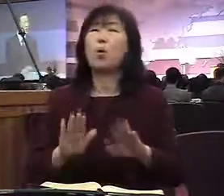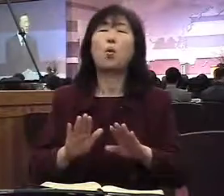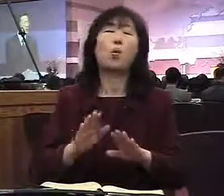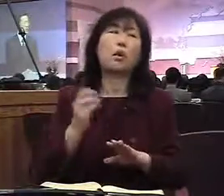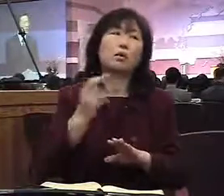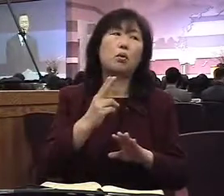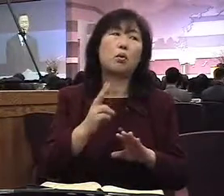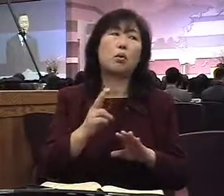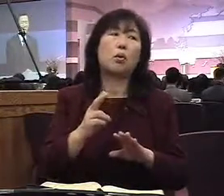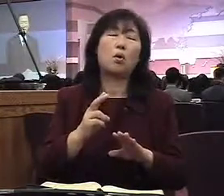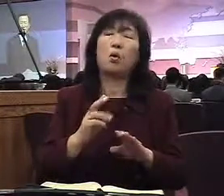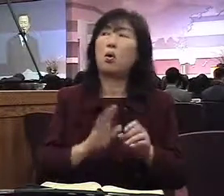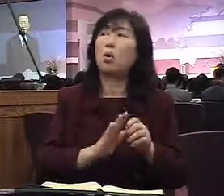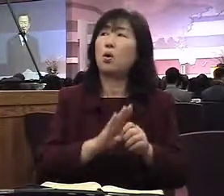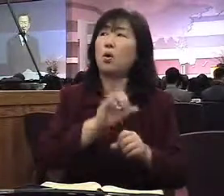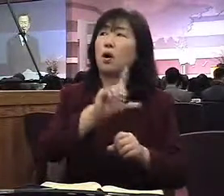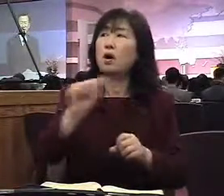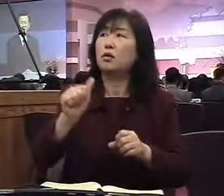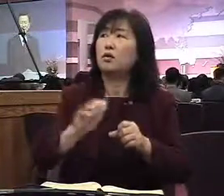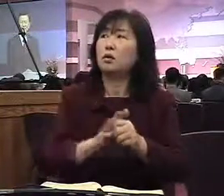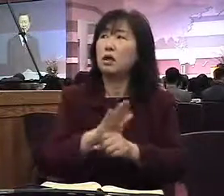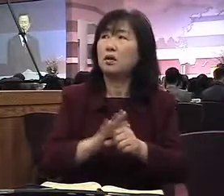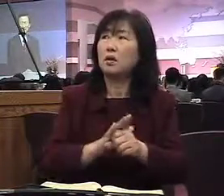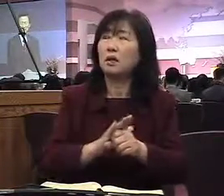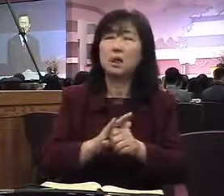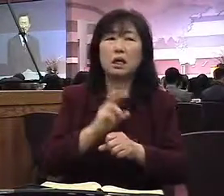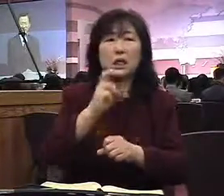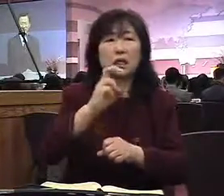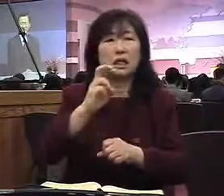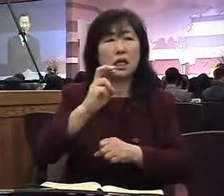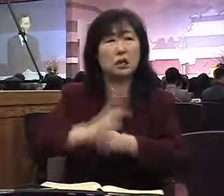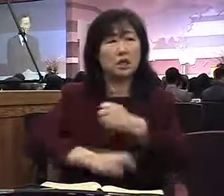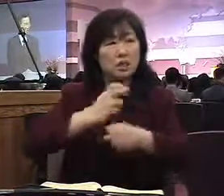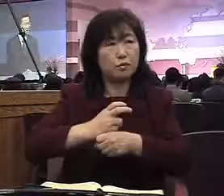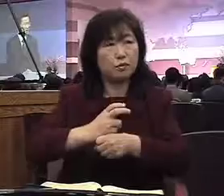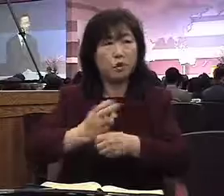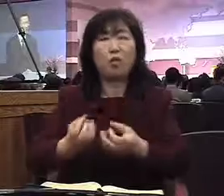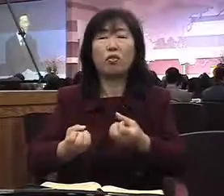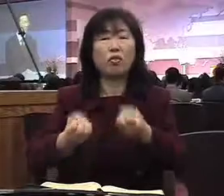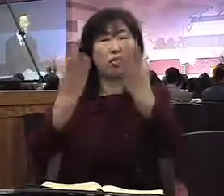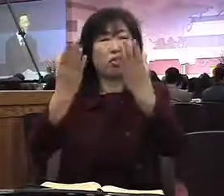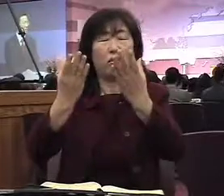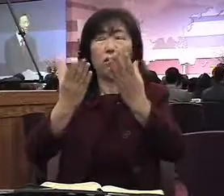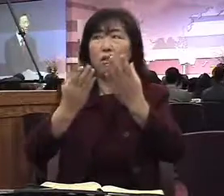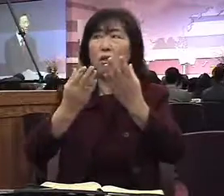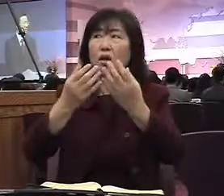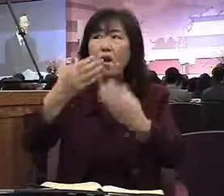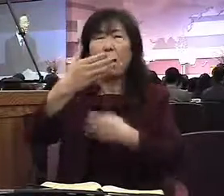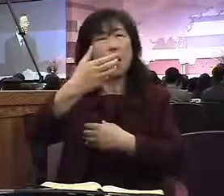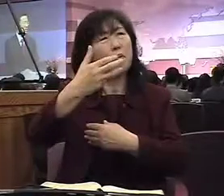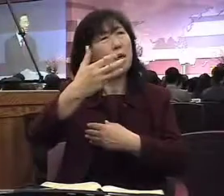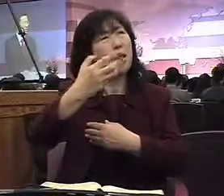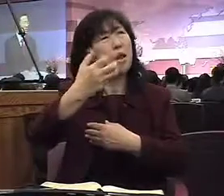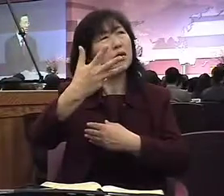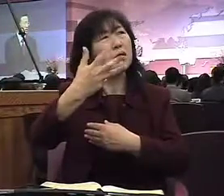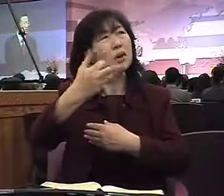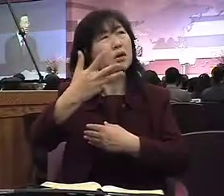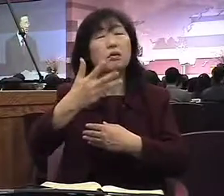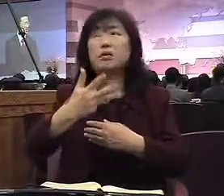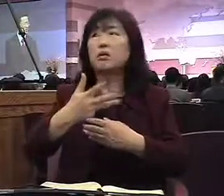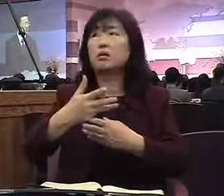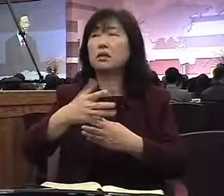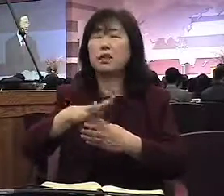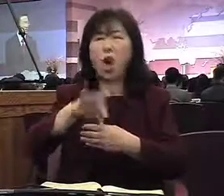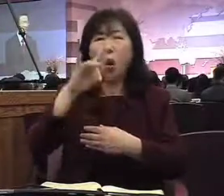보니까 또 남간 사랑의 교회 창립 20주년 되는 그런 해죠. 88년도에 남간 사랑회가 개척이